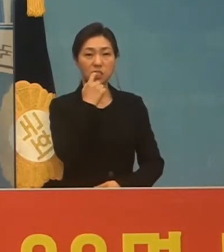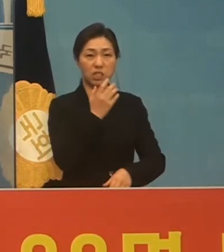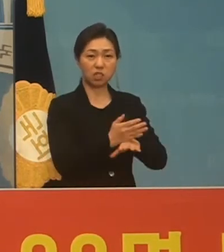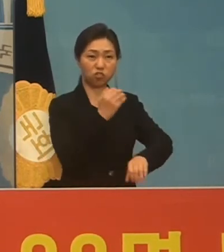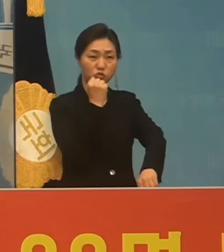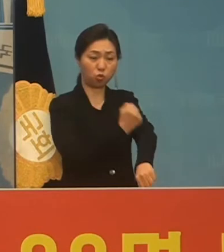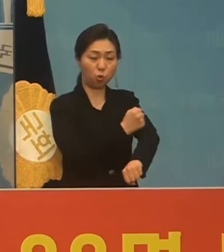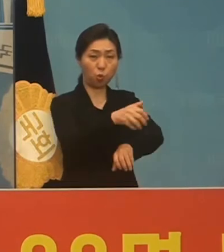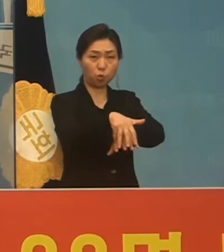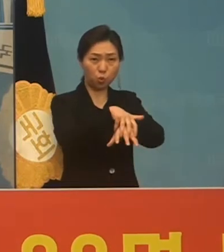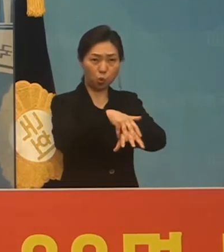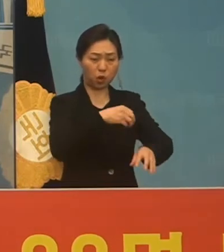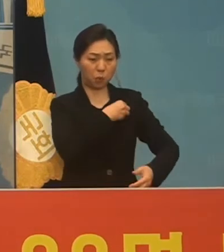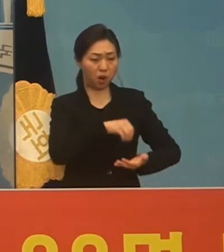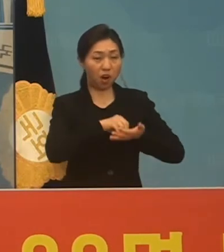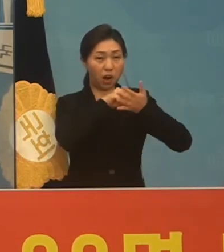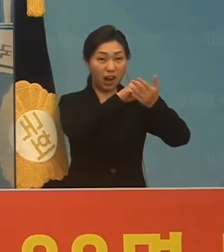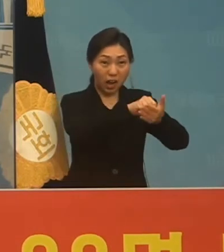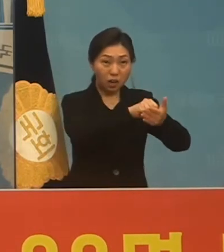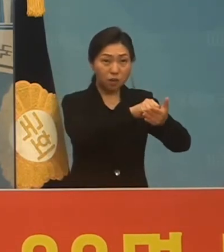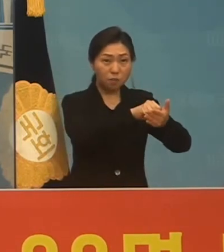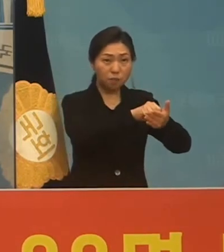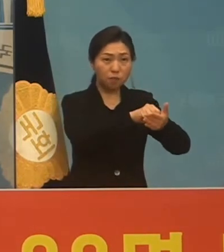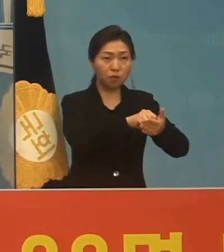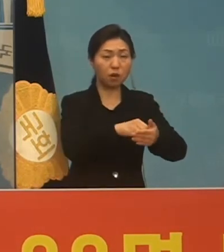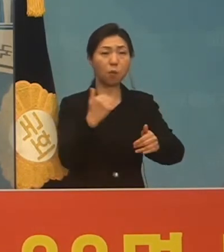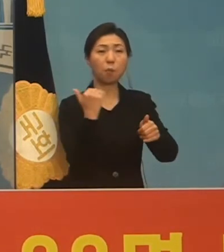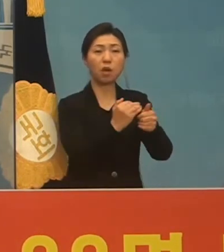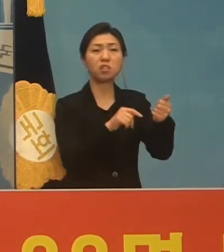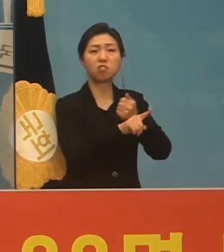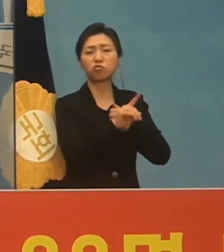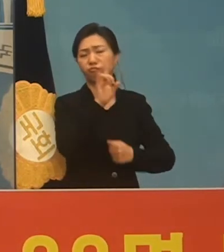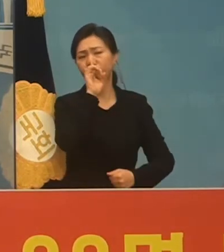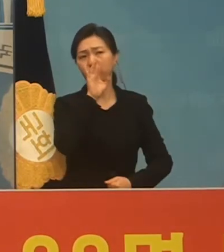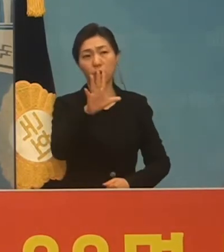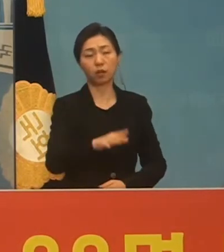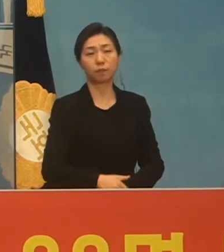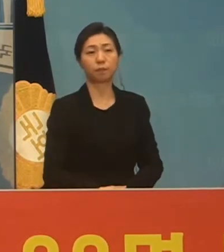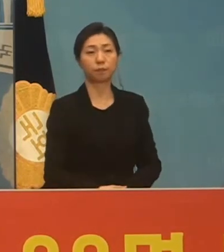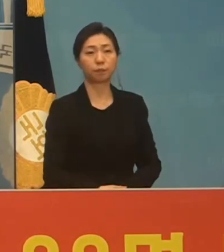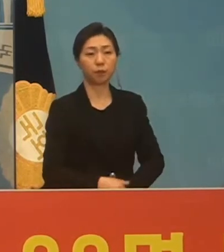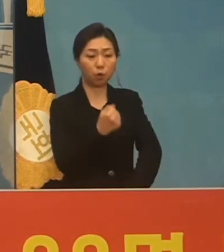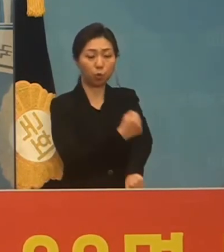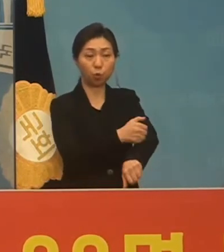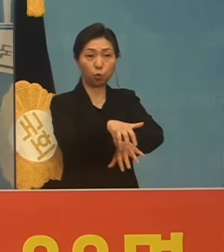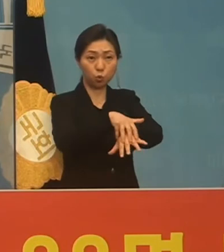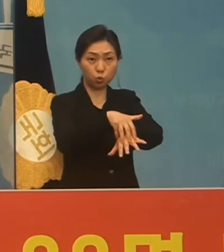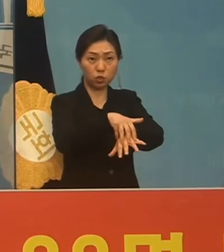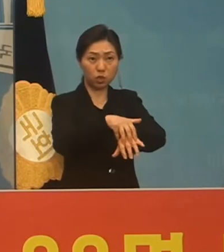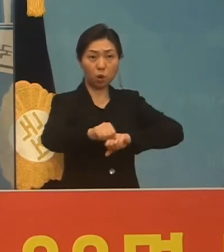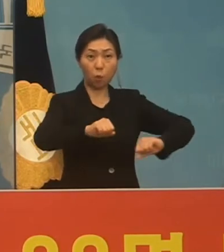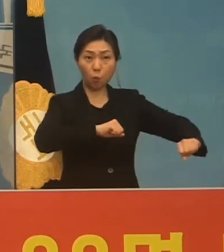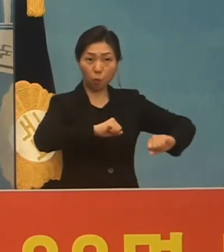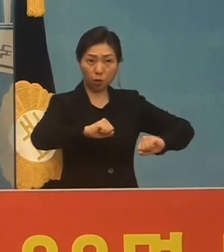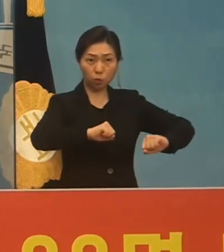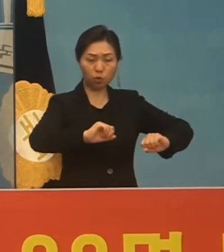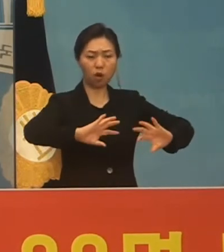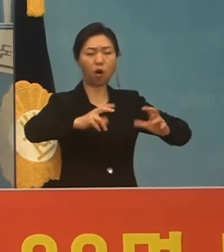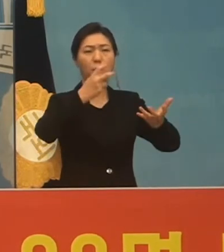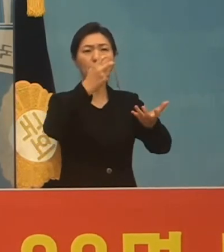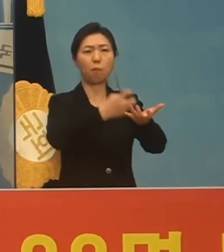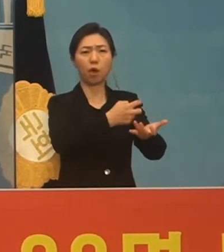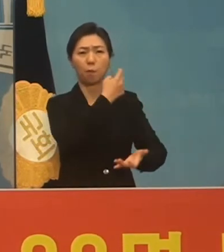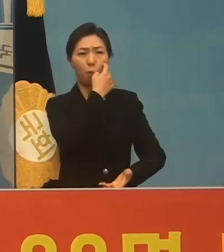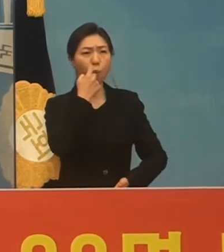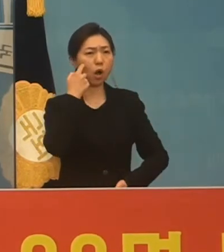민주노조에 가입해온 것이 해고의 이유가 될 수 없습니다. 노동조합 활동은 헌법이 보장한